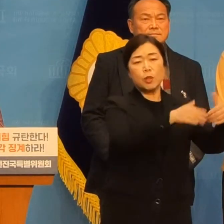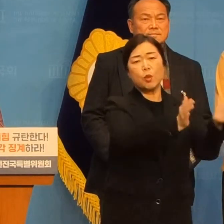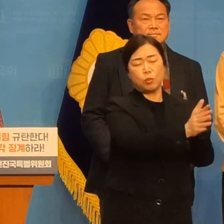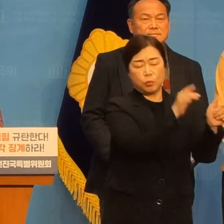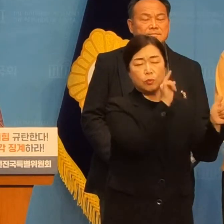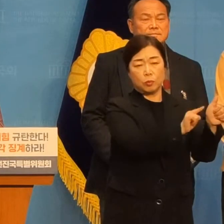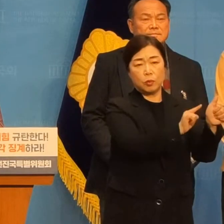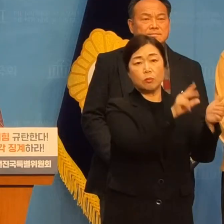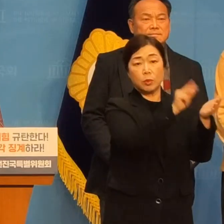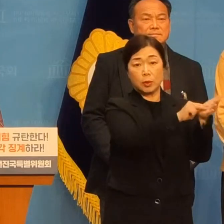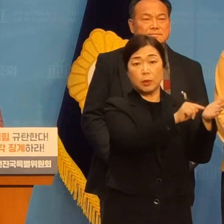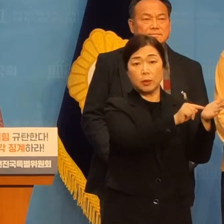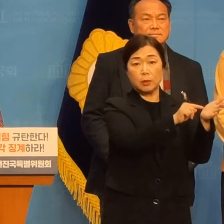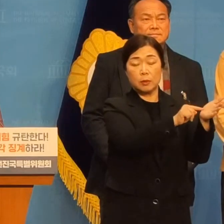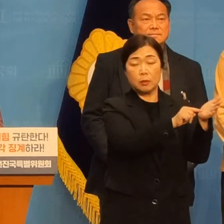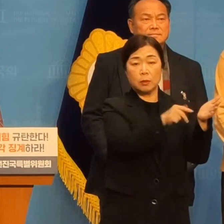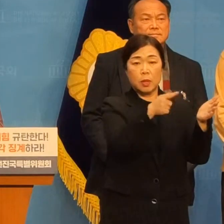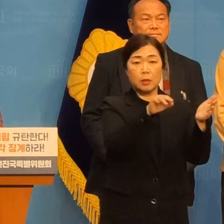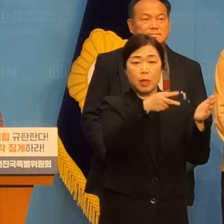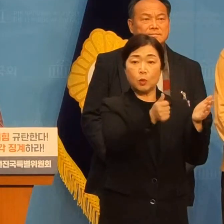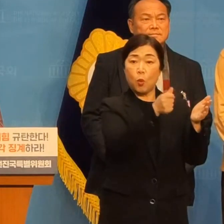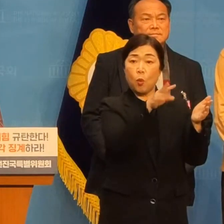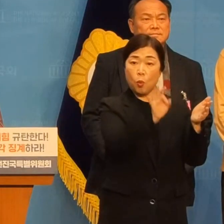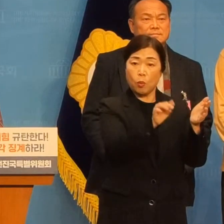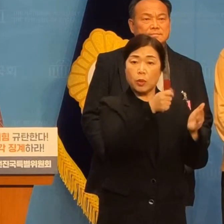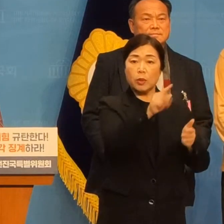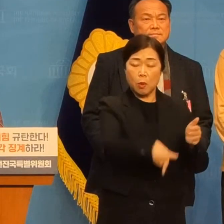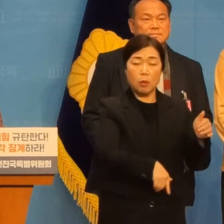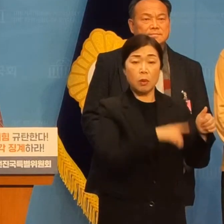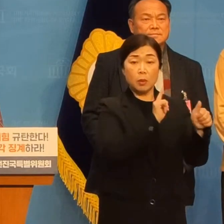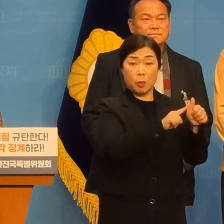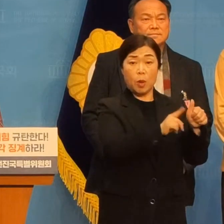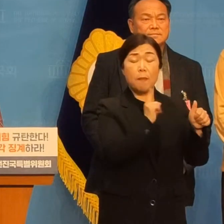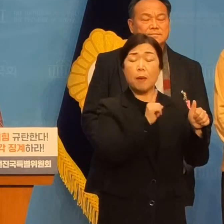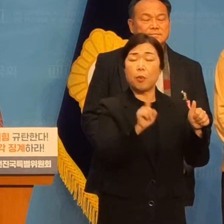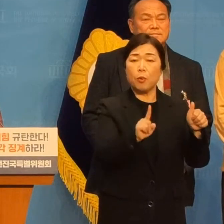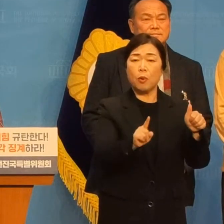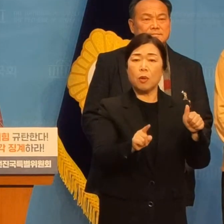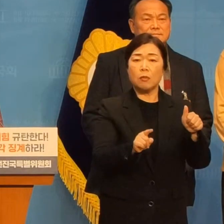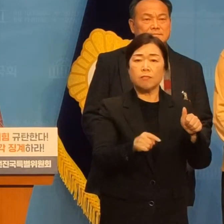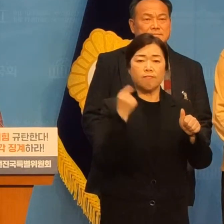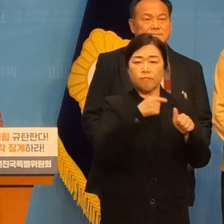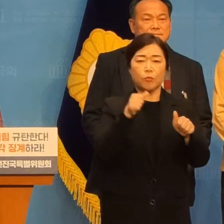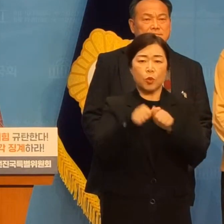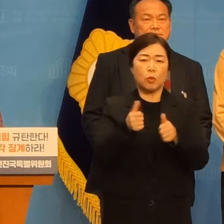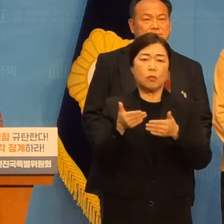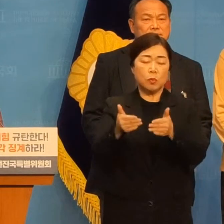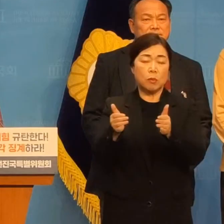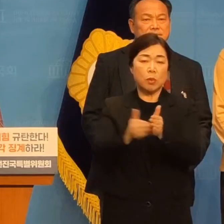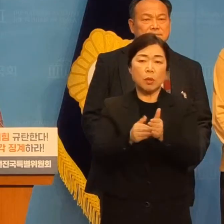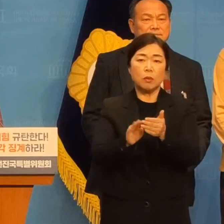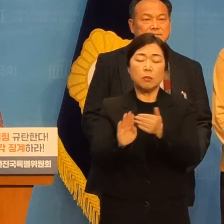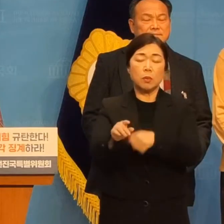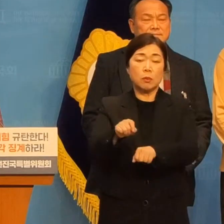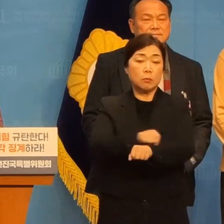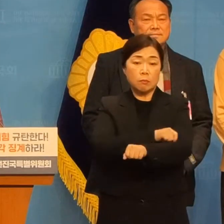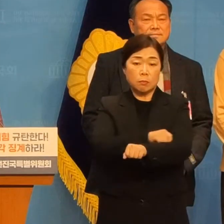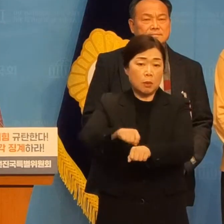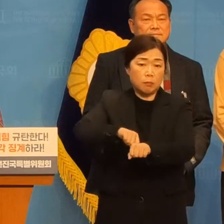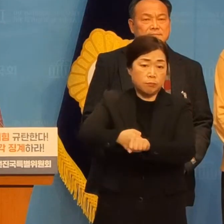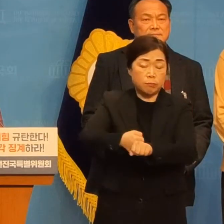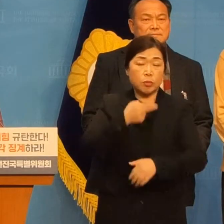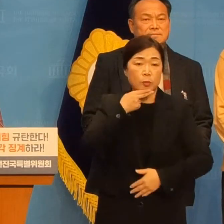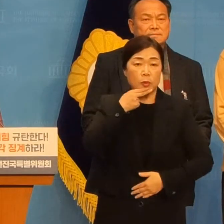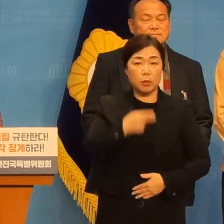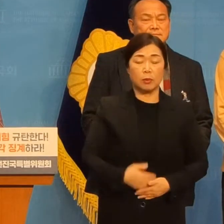지도부입니다. 장동혁 대표는 엄중 경고라는 말로 사실상 아무런 조치도 하지 않았습니다.